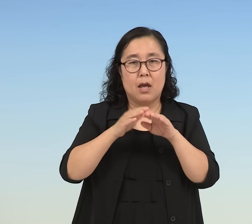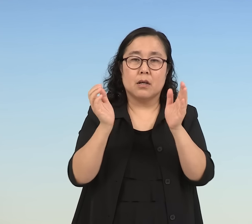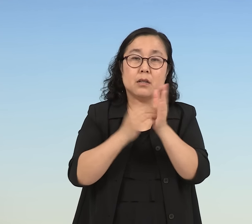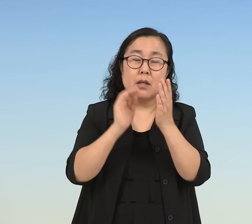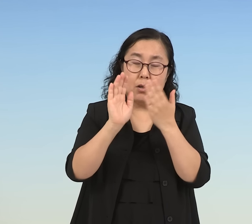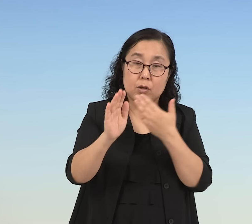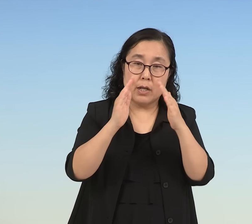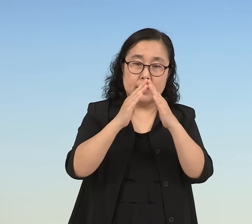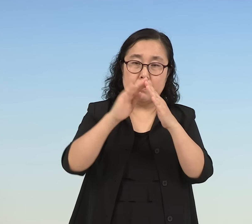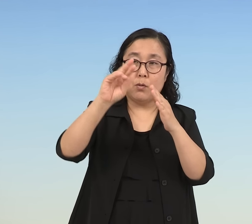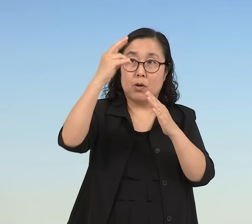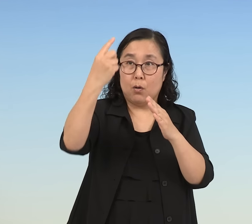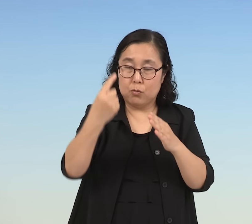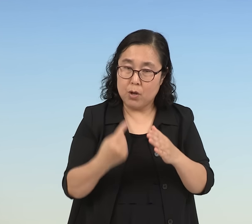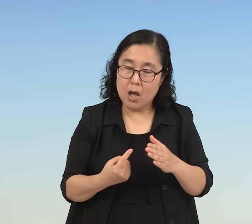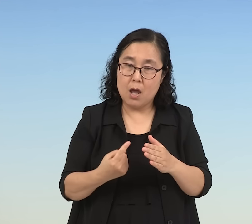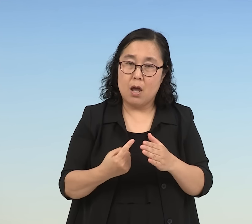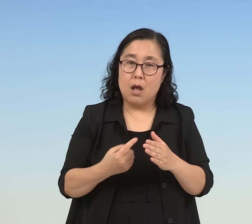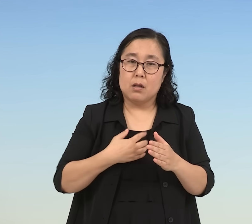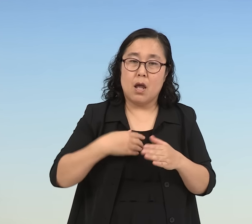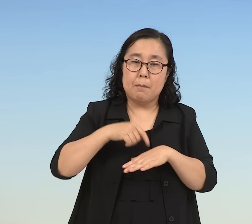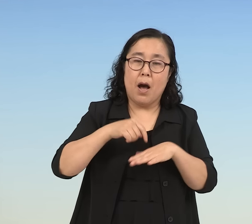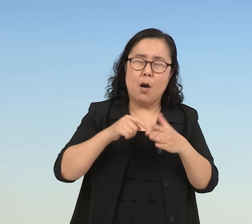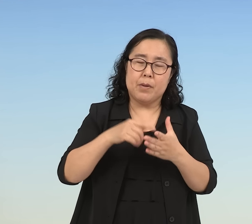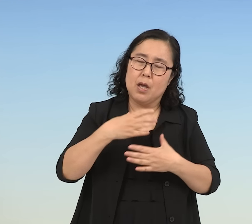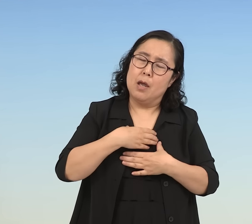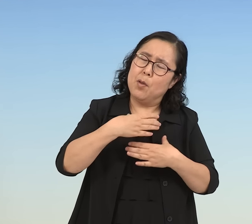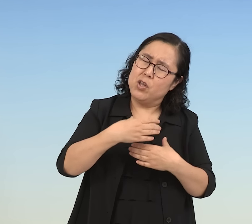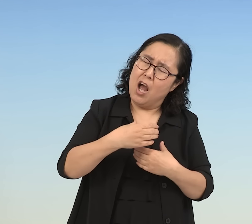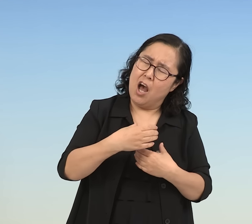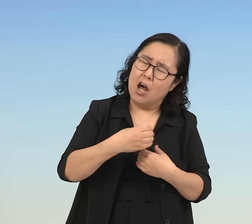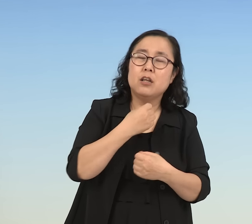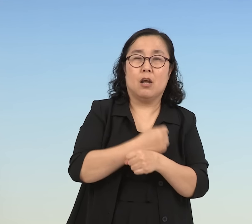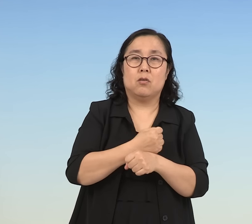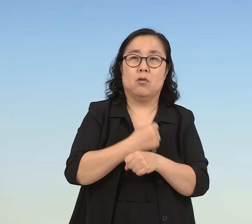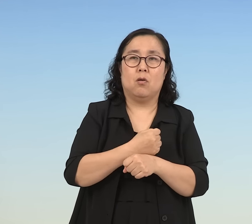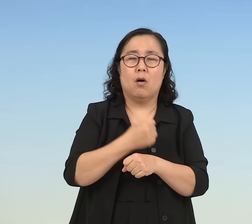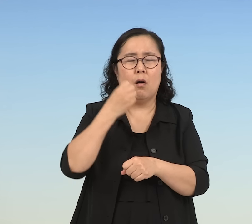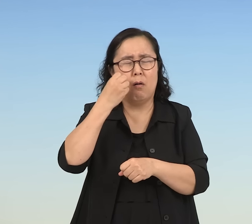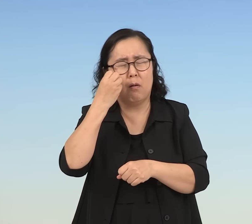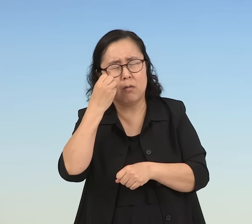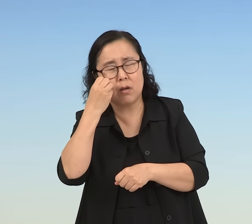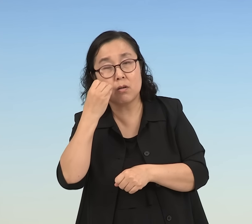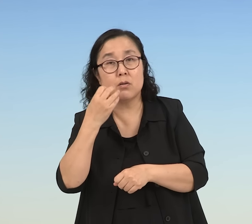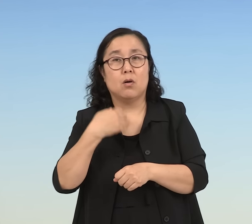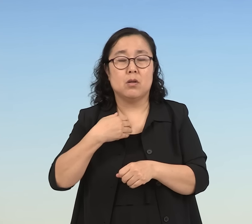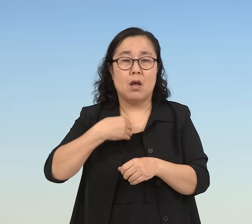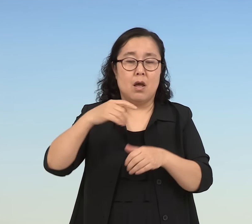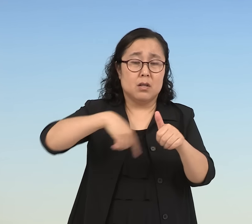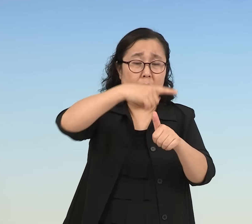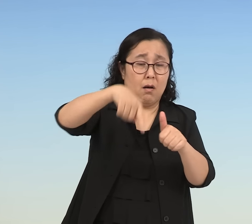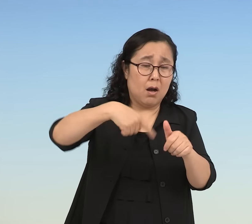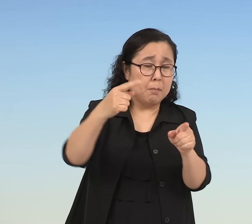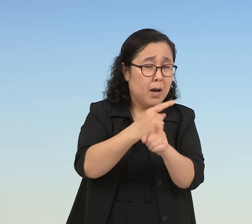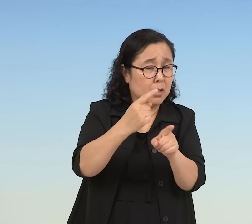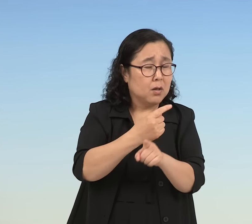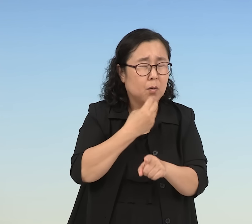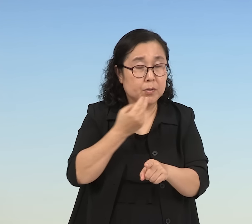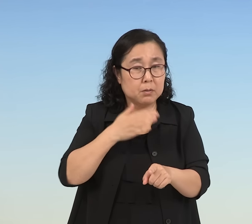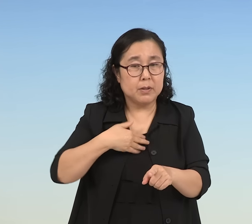드리고 집으로 돌아와서 며칠간 내가 이렇게 편안해도 되나 하는 마음이 들었습니다. 상황은 달라진 것이 없었지만